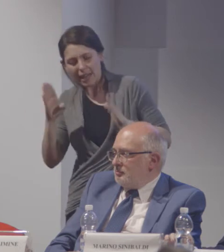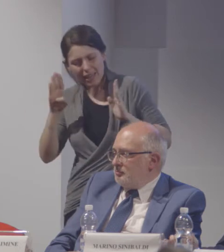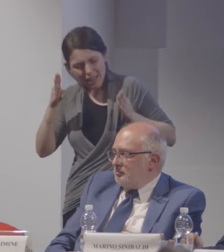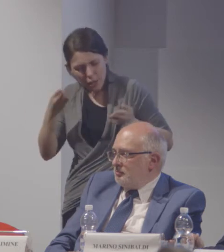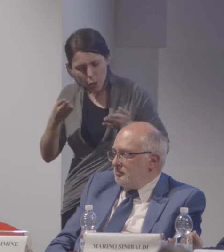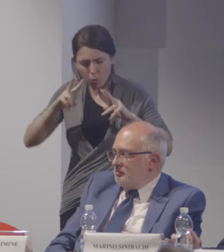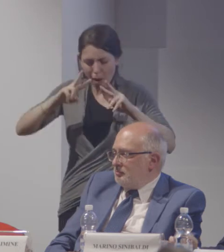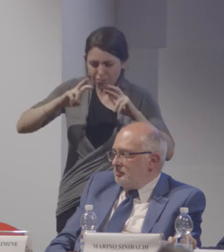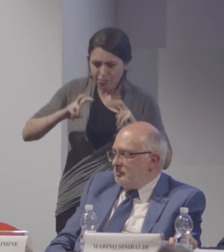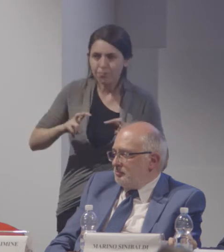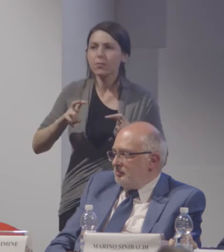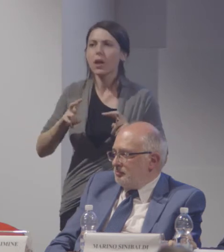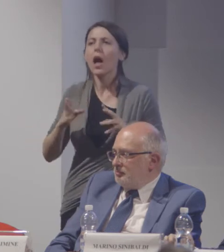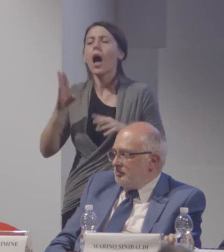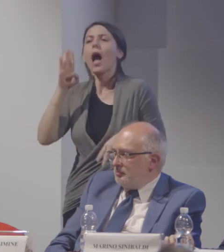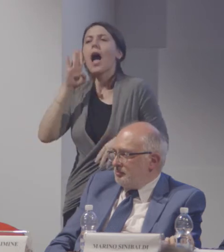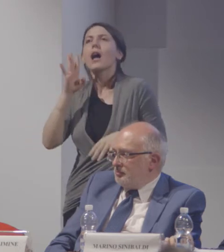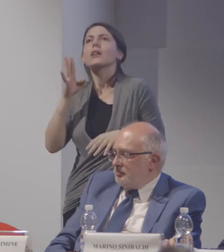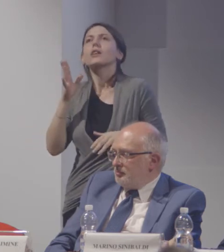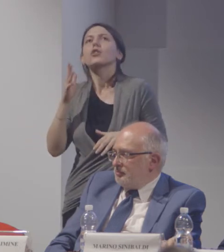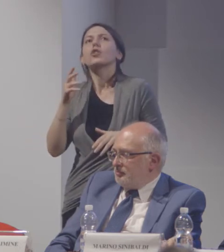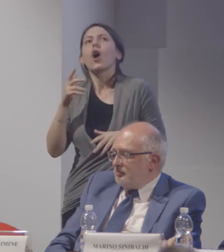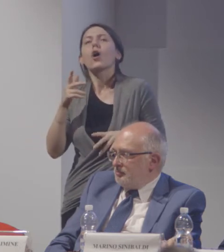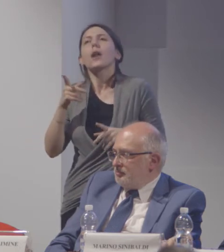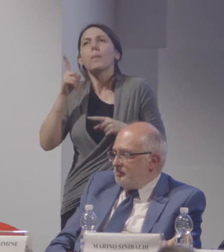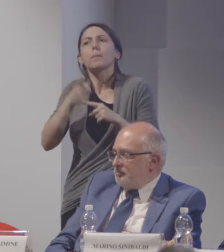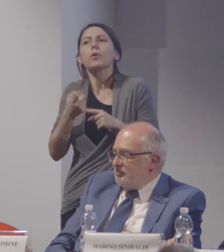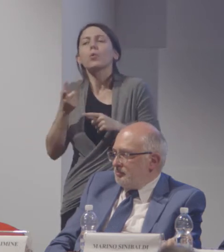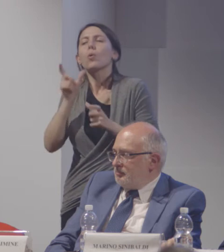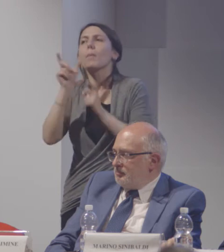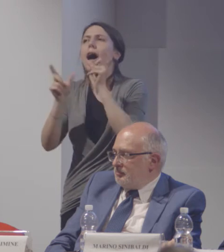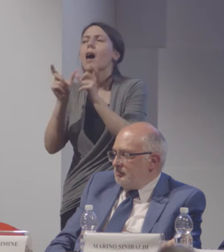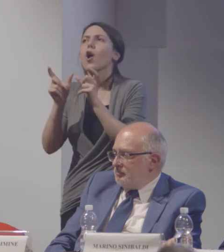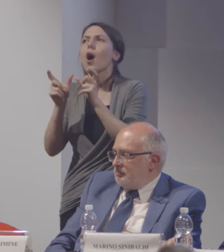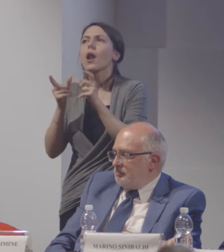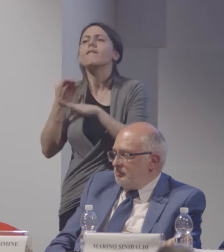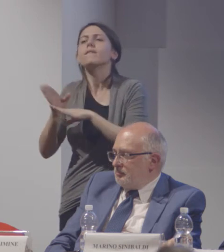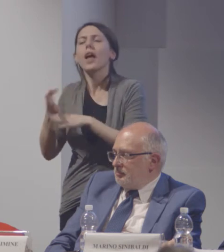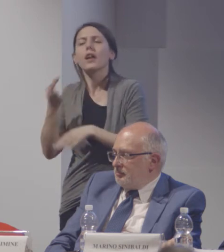lingua, è anche attenzione per le parole che fanno male,